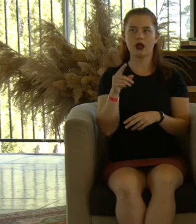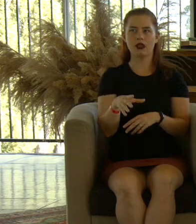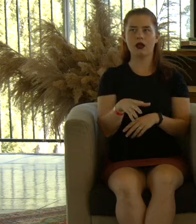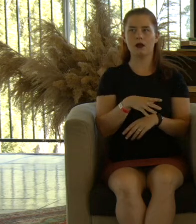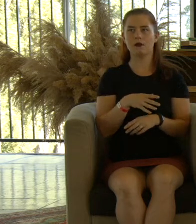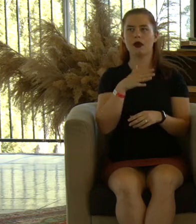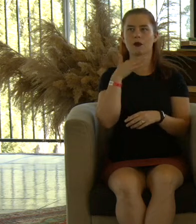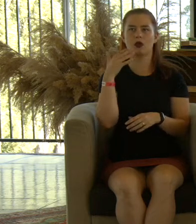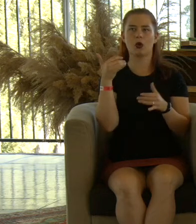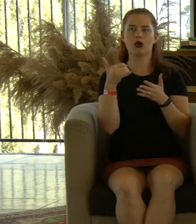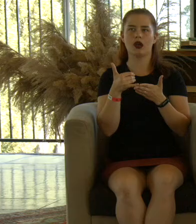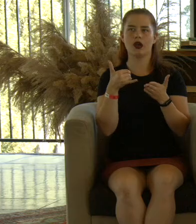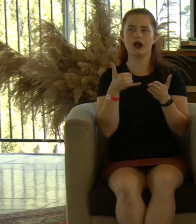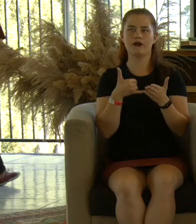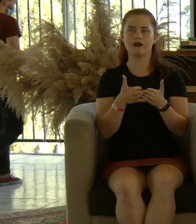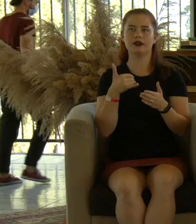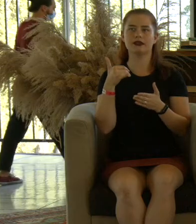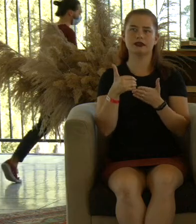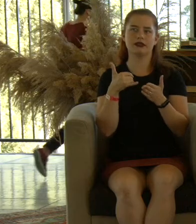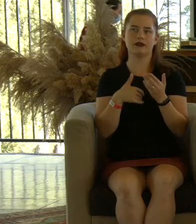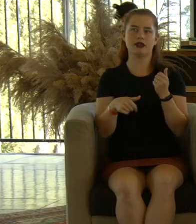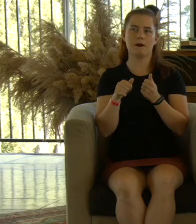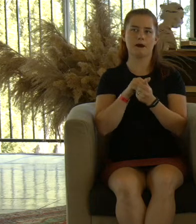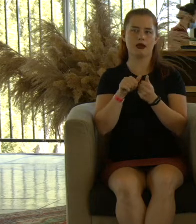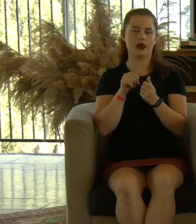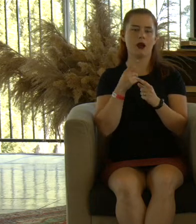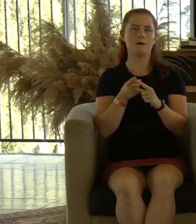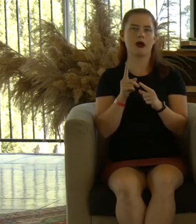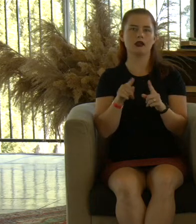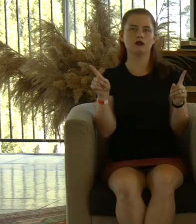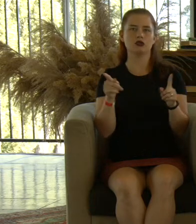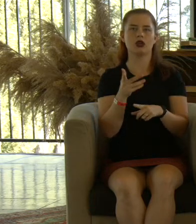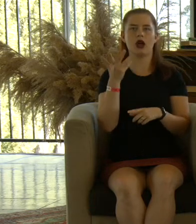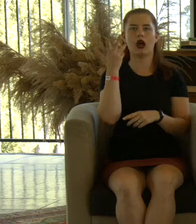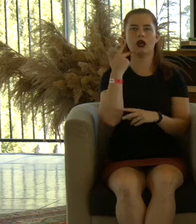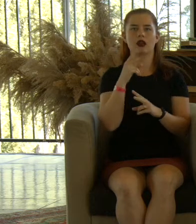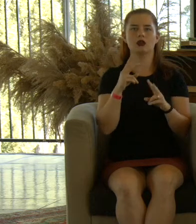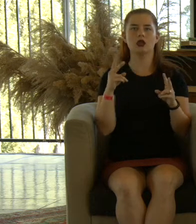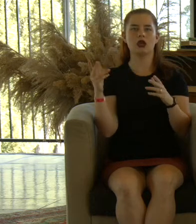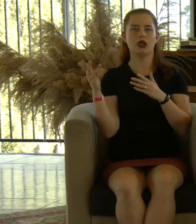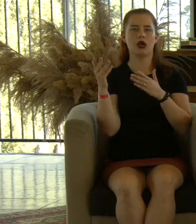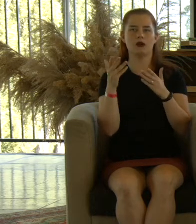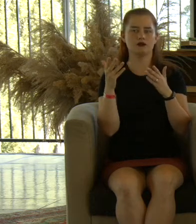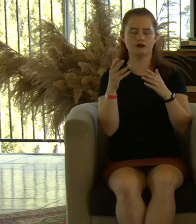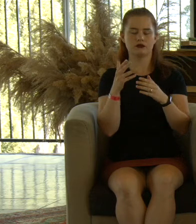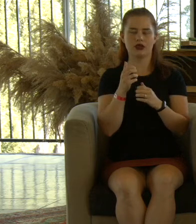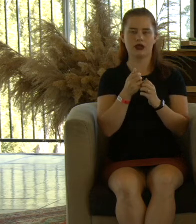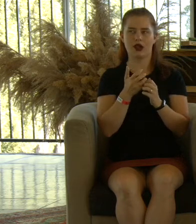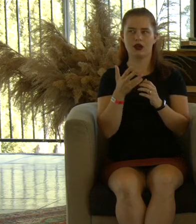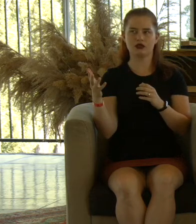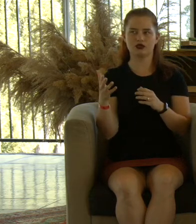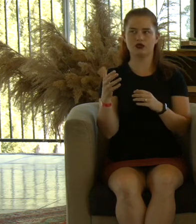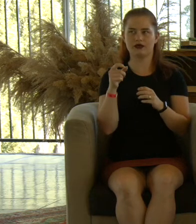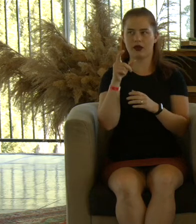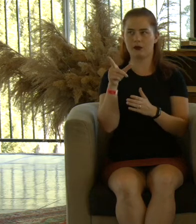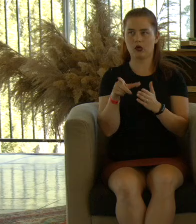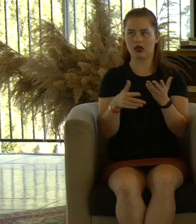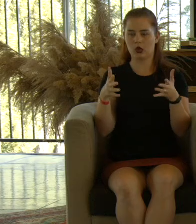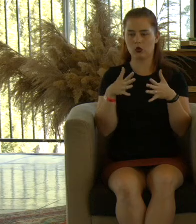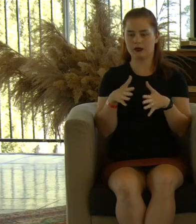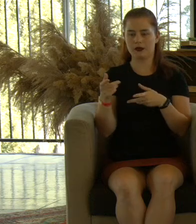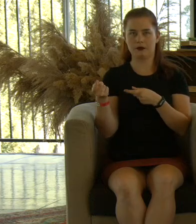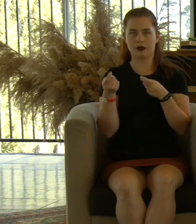много вин из виноматериала. Просто потому, что когда кто-то посчитал количество бутылок, которые из Крыма производятся в год,